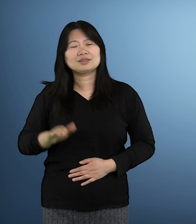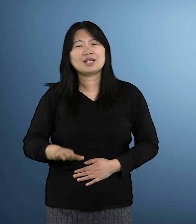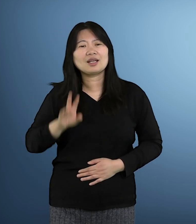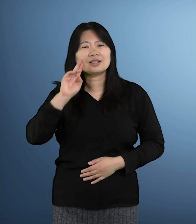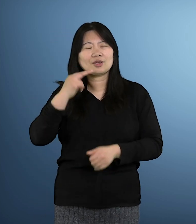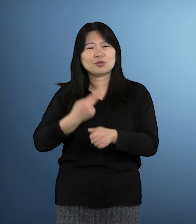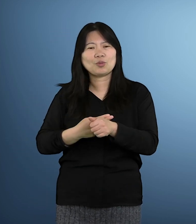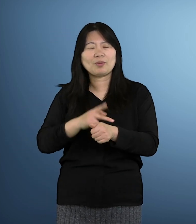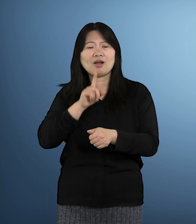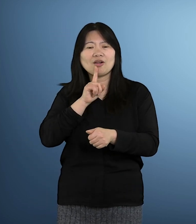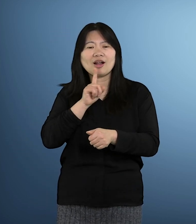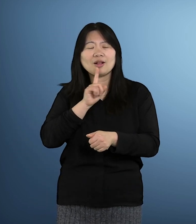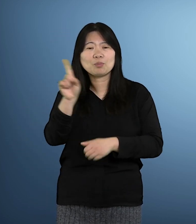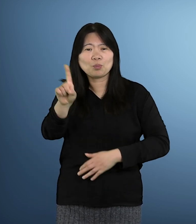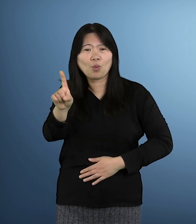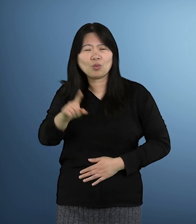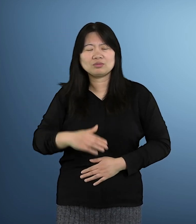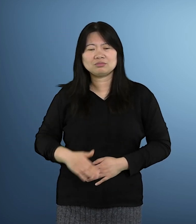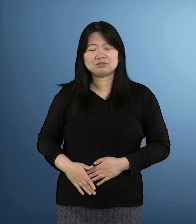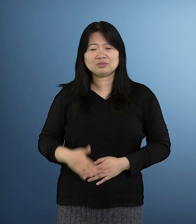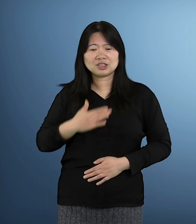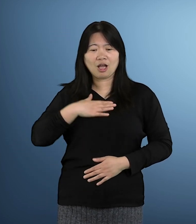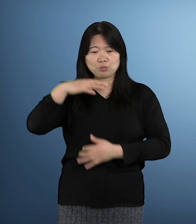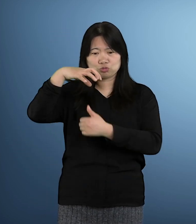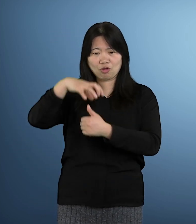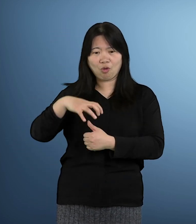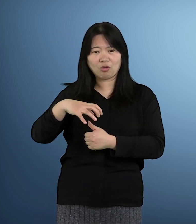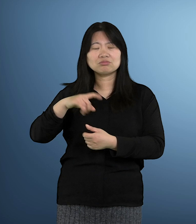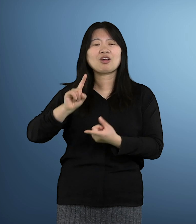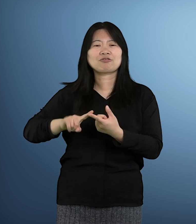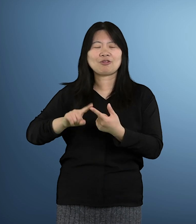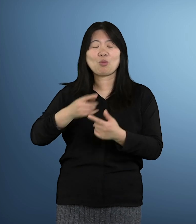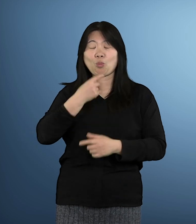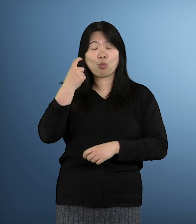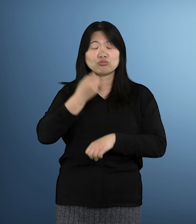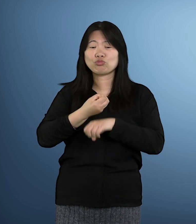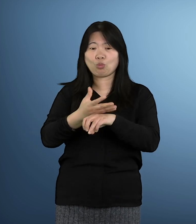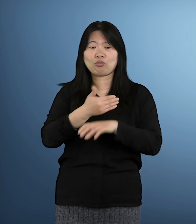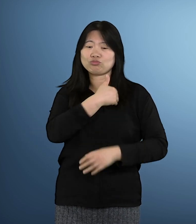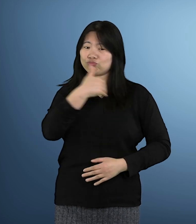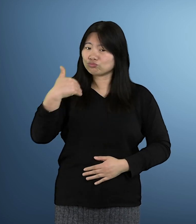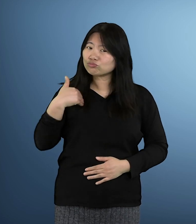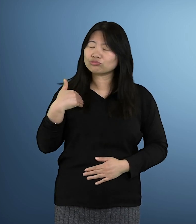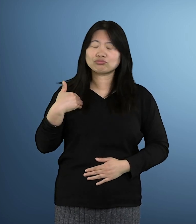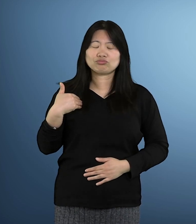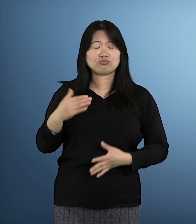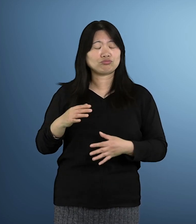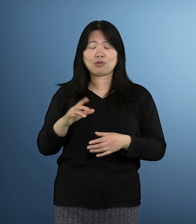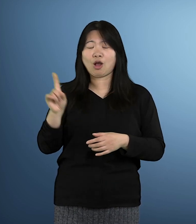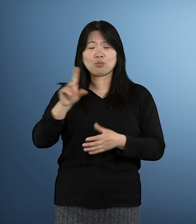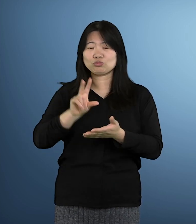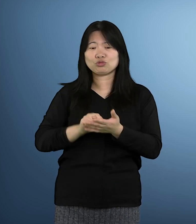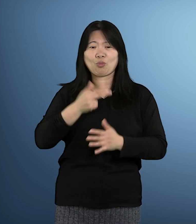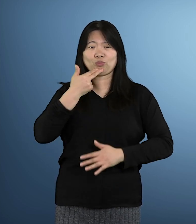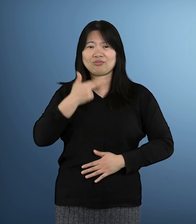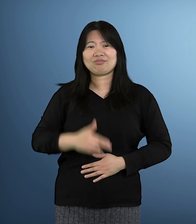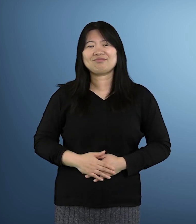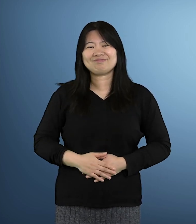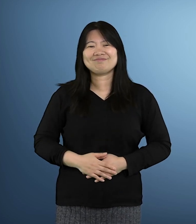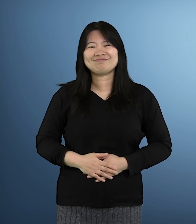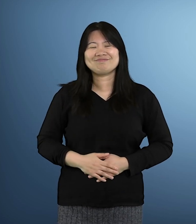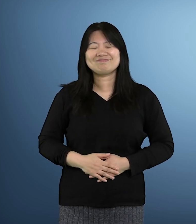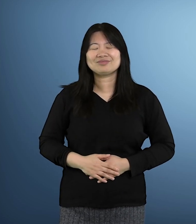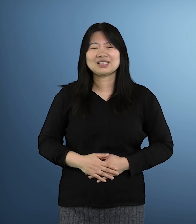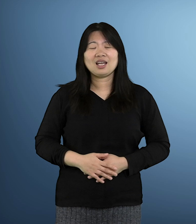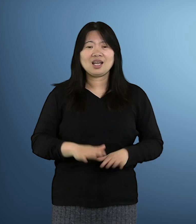하는 거예요. 나를 묶거나 그럼 묶인 채로 복음을 전하면 되지 뭐. 이 팬데믹